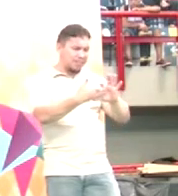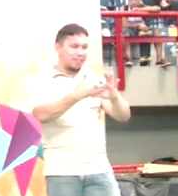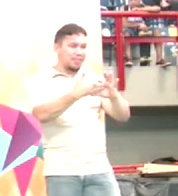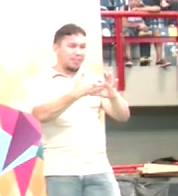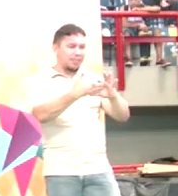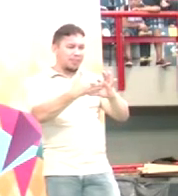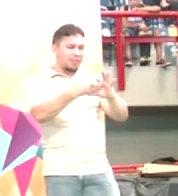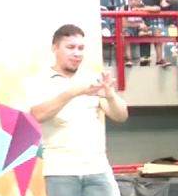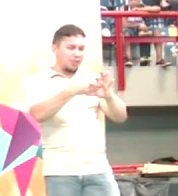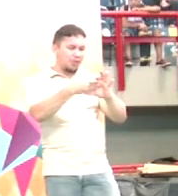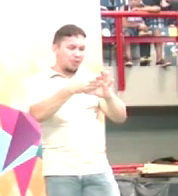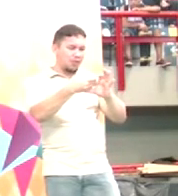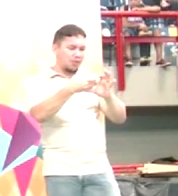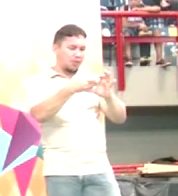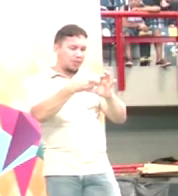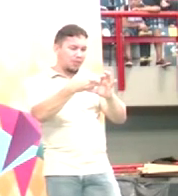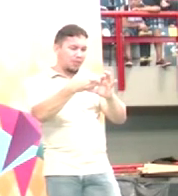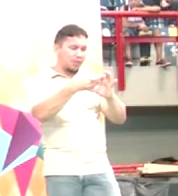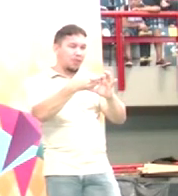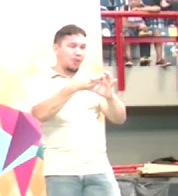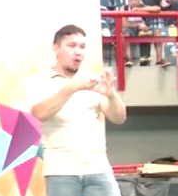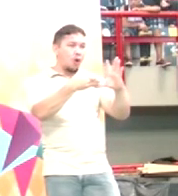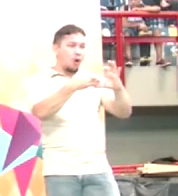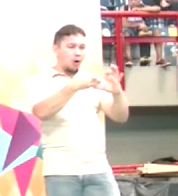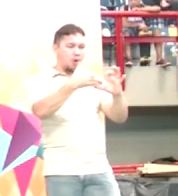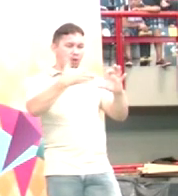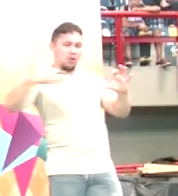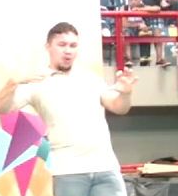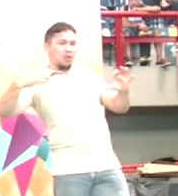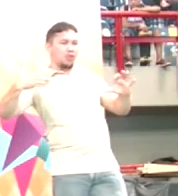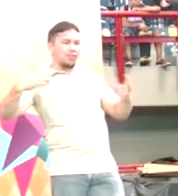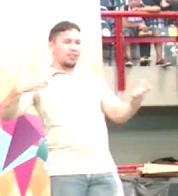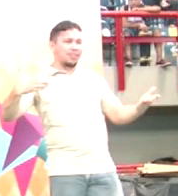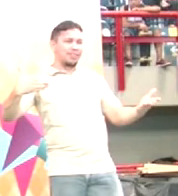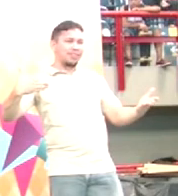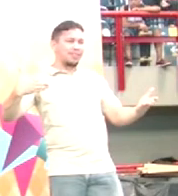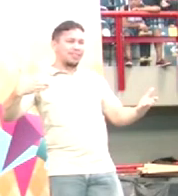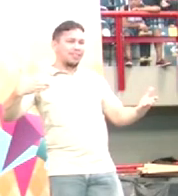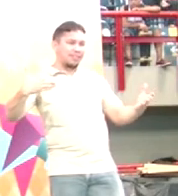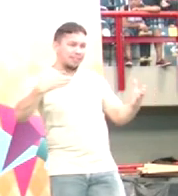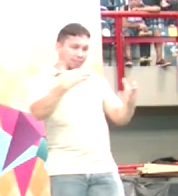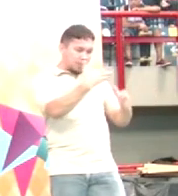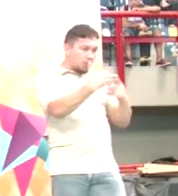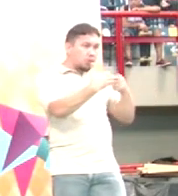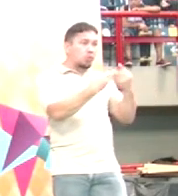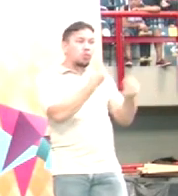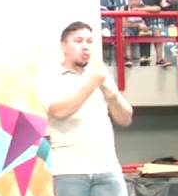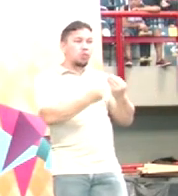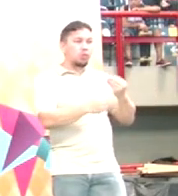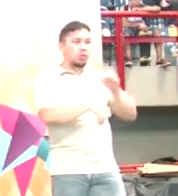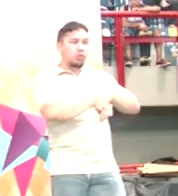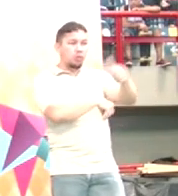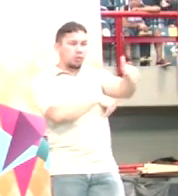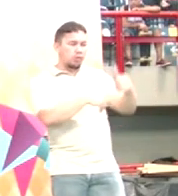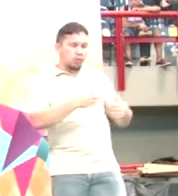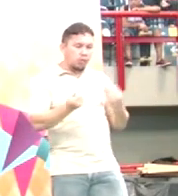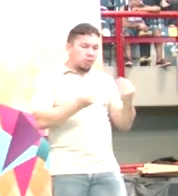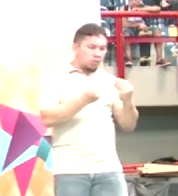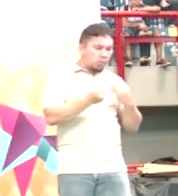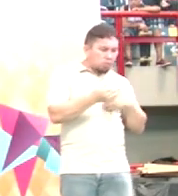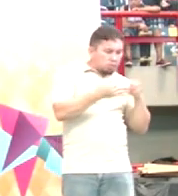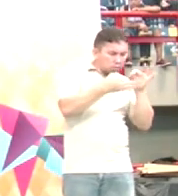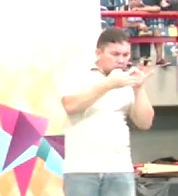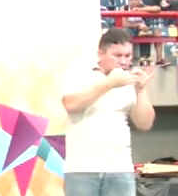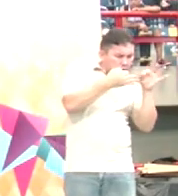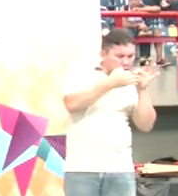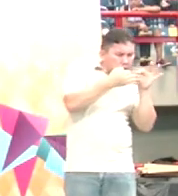ou exageradamente quase no meio da linha. Então, a melhor maneira de você detectar qual